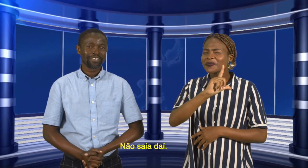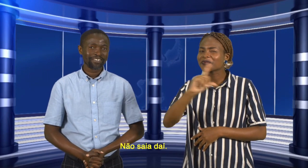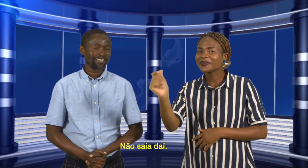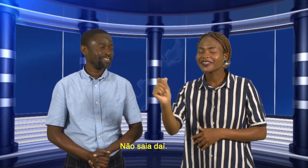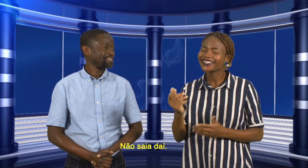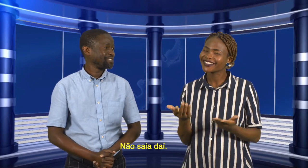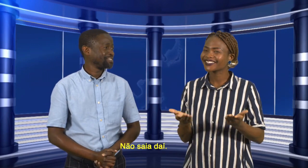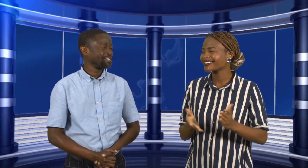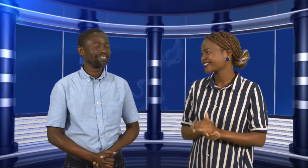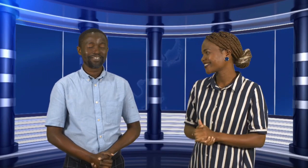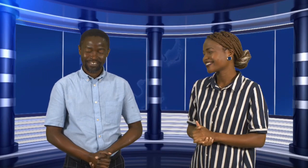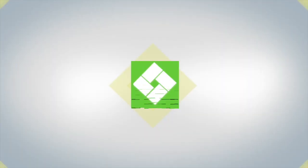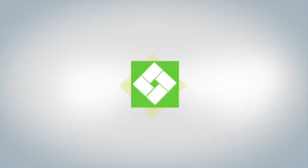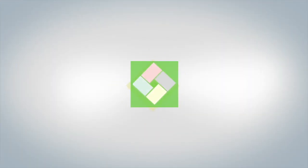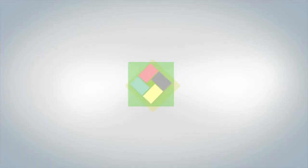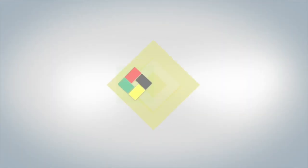Não saia daí!